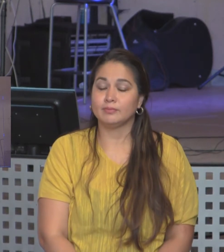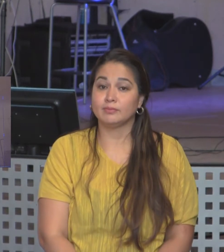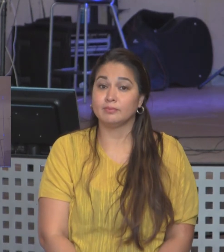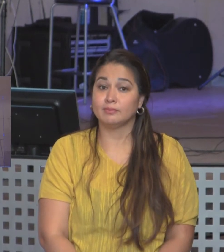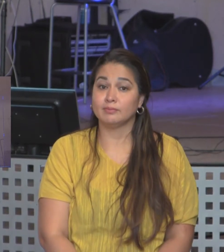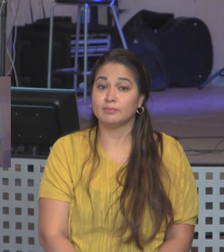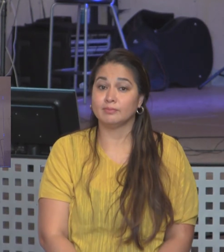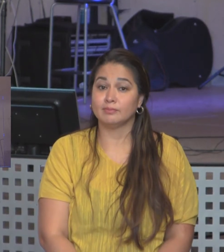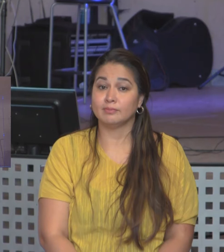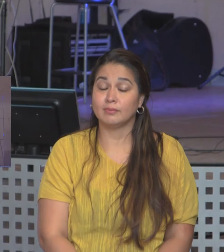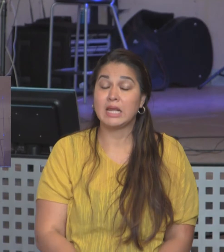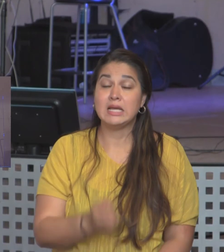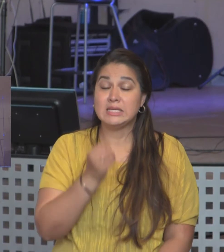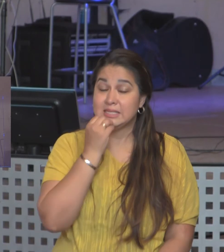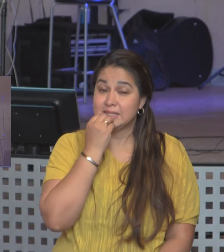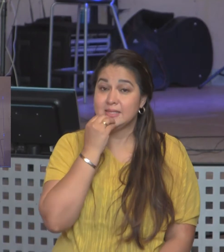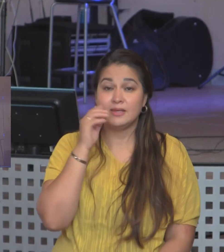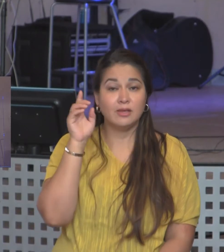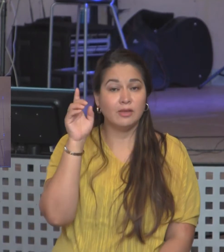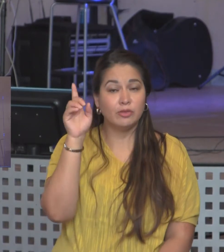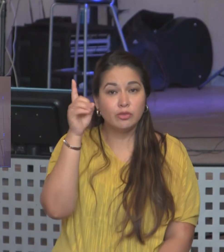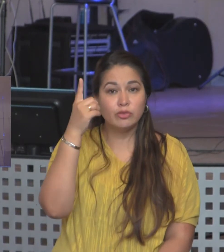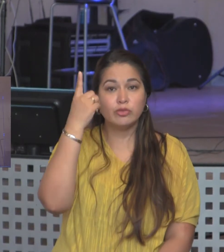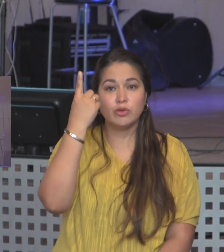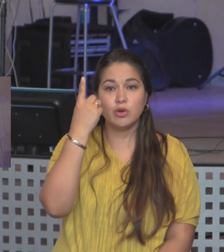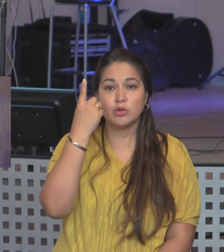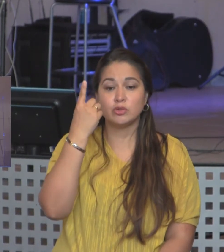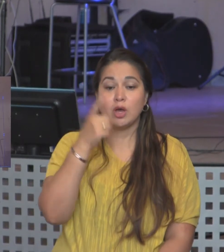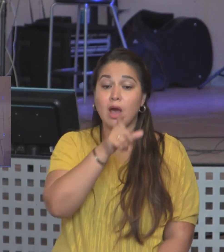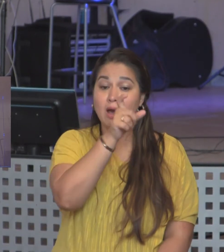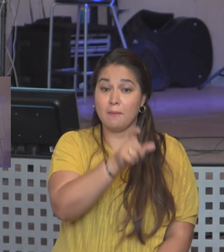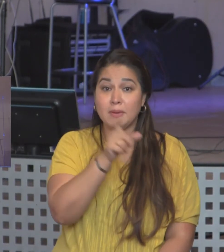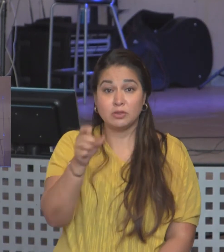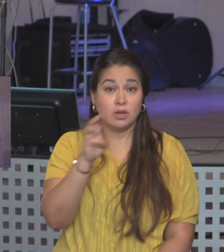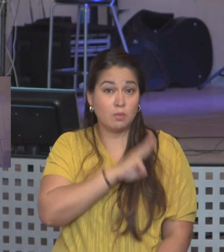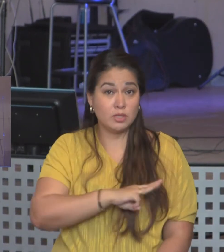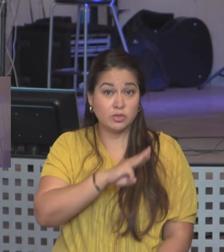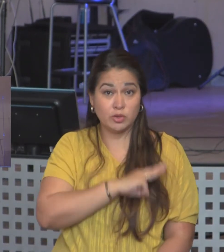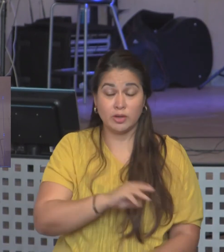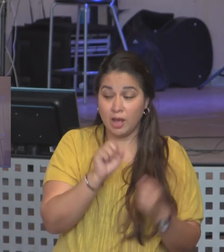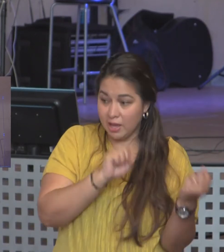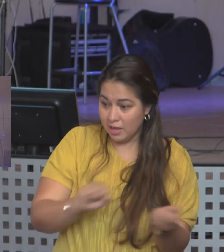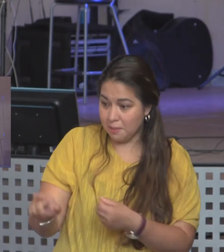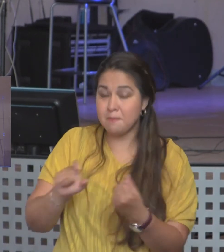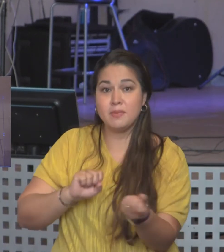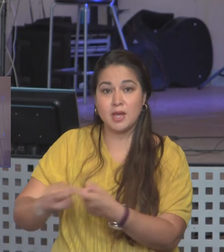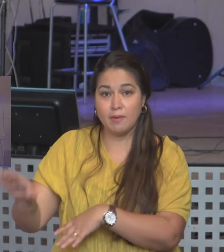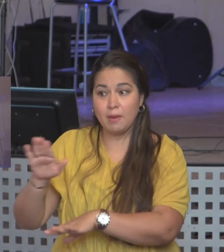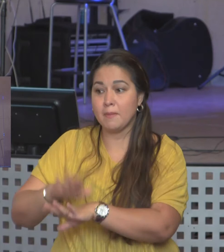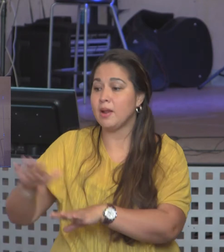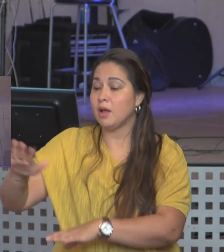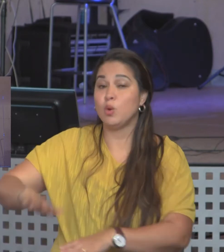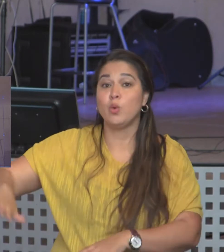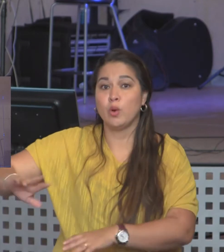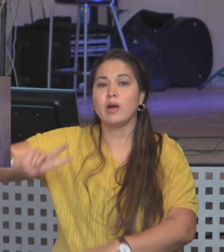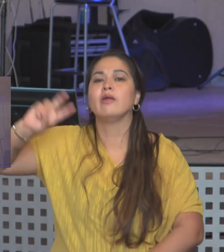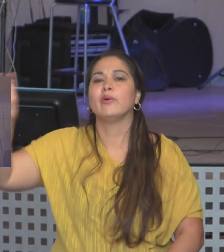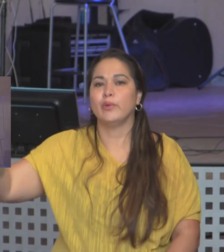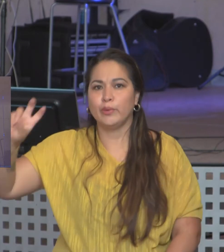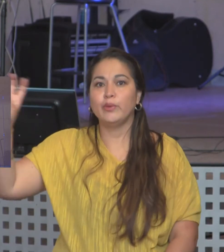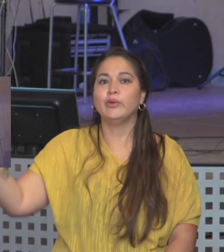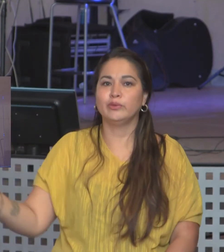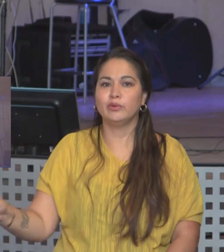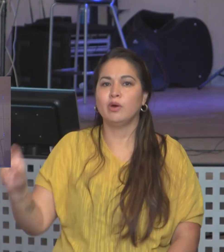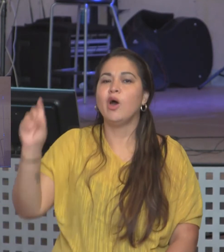cuando Dios le dijo a esta gente que les enviaba a otro país, a otro lugar, ¿sabes